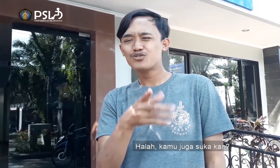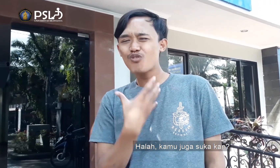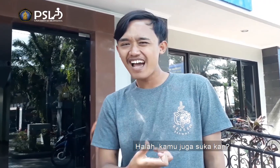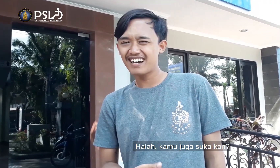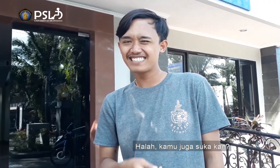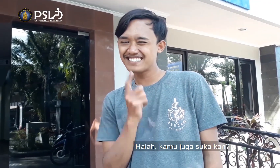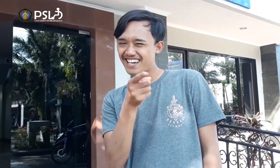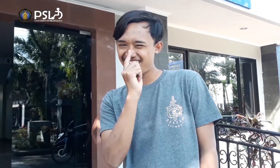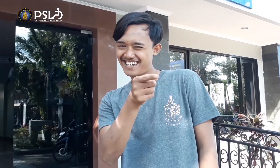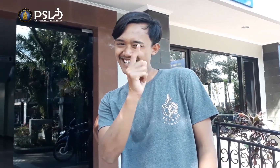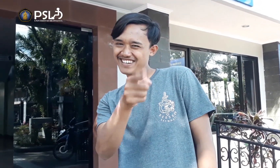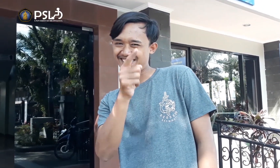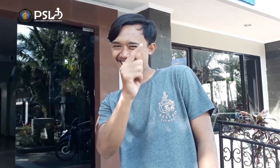Alah, kamu juga suka kan?